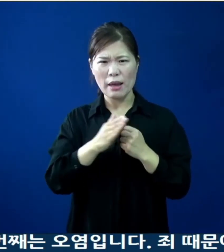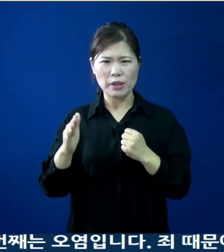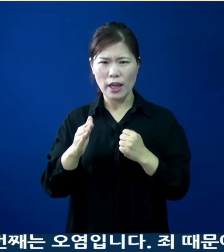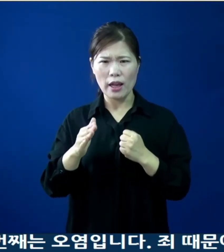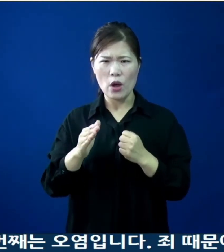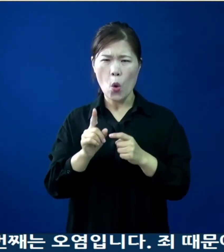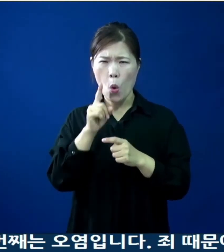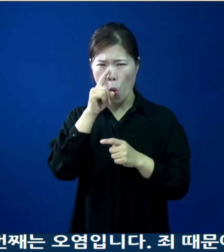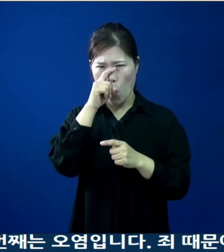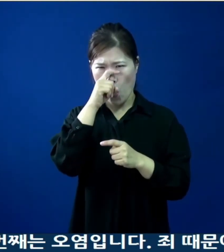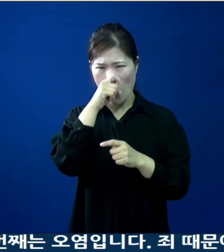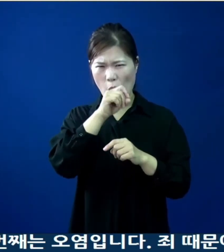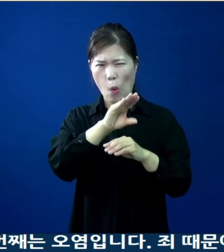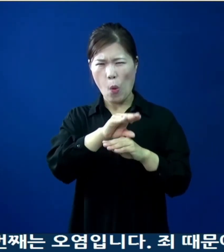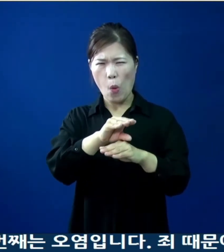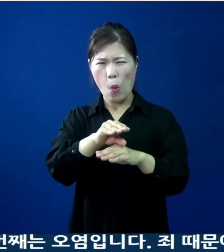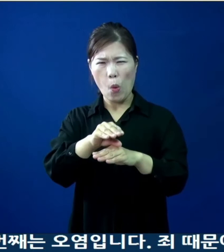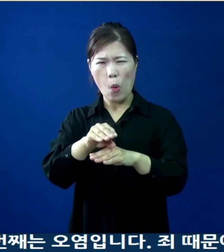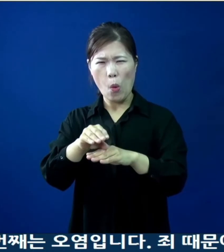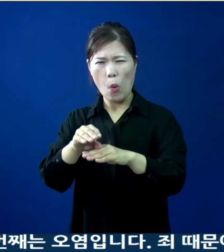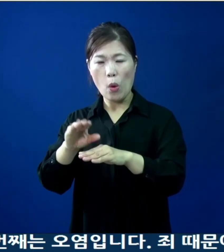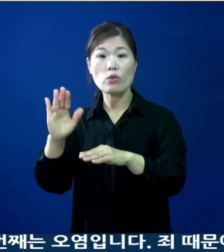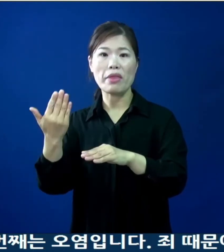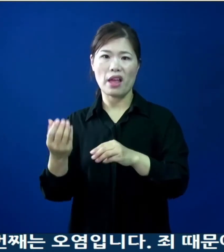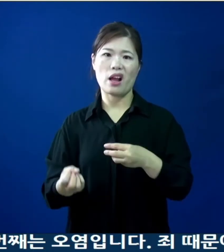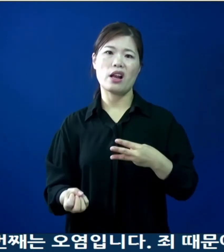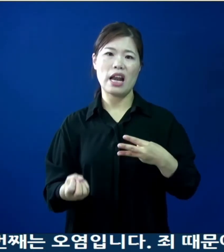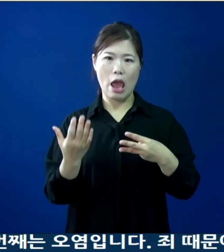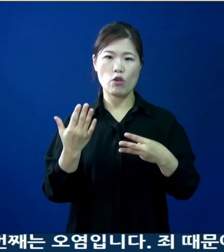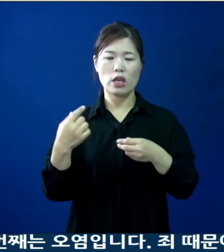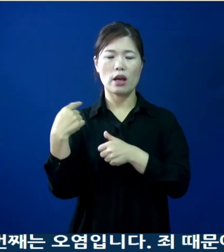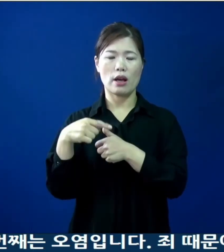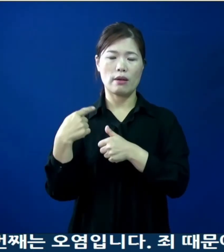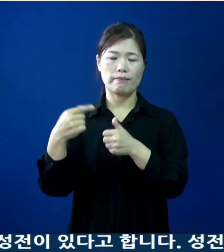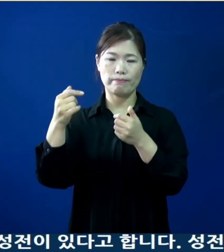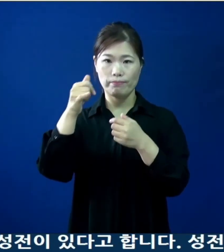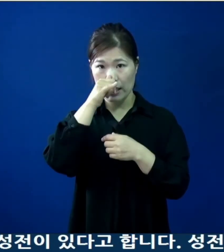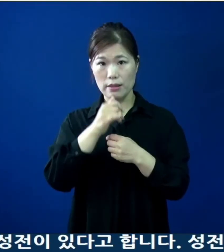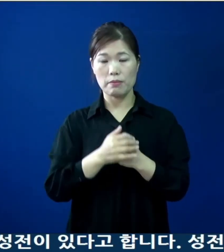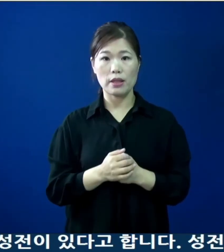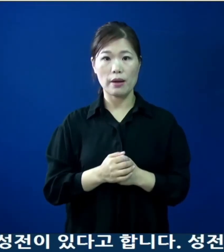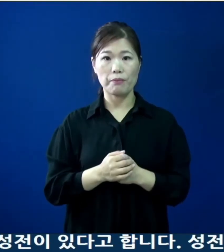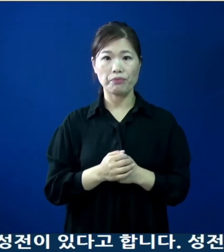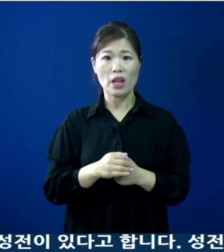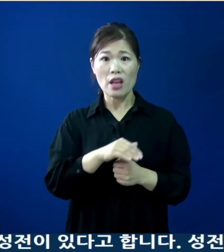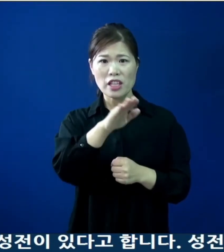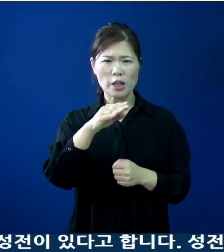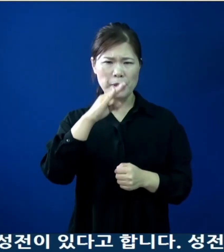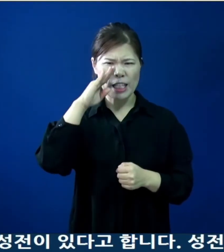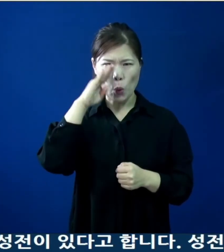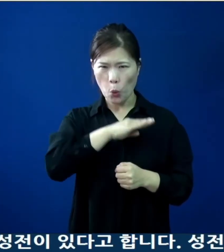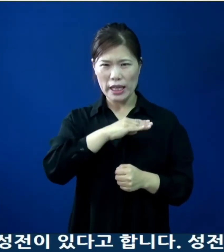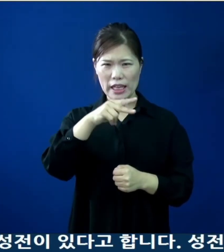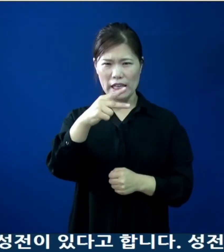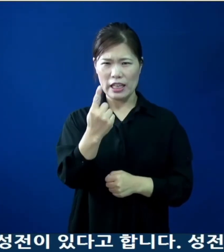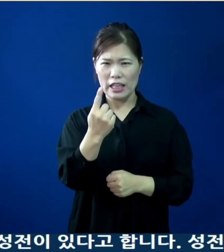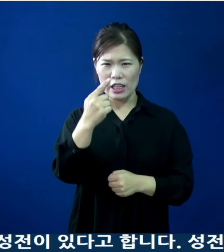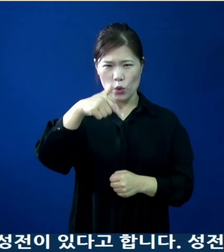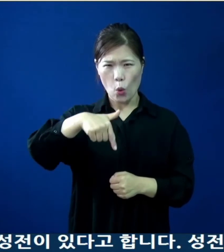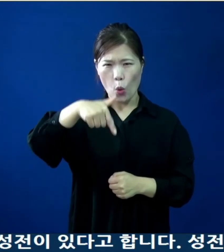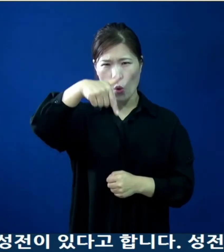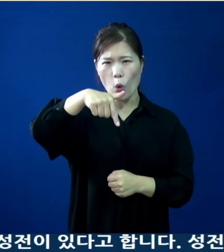이것이 레위기가 가르쳐주는 교훈이라는 사실이죠. 여러분, 이 도끼가 뭔지 한번 좀 더